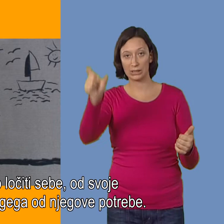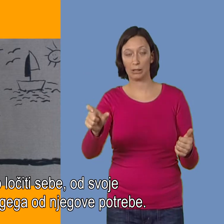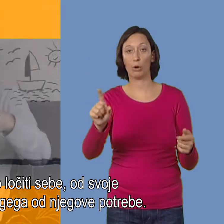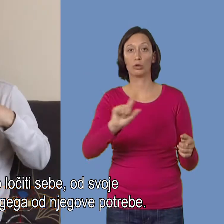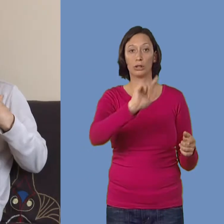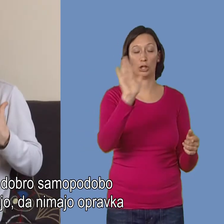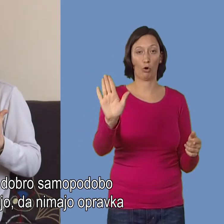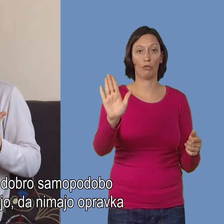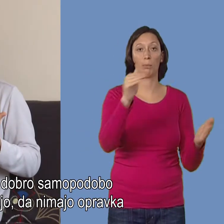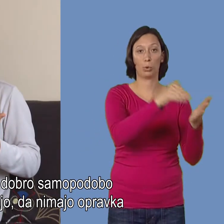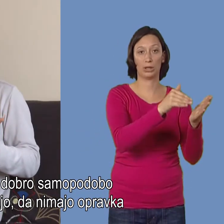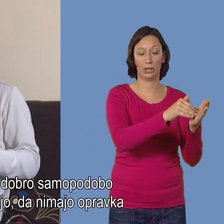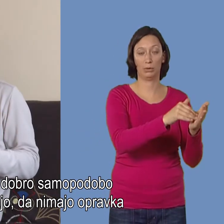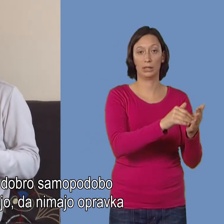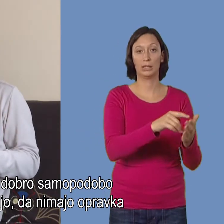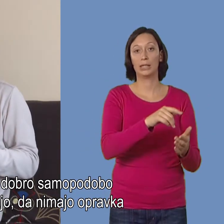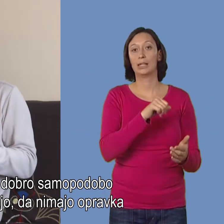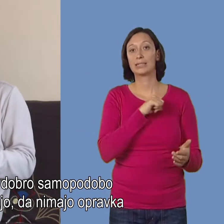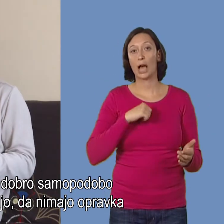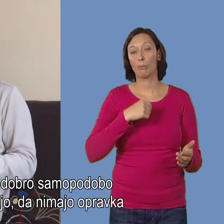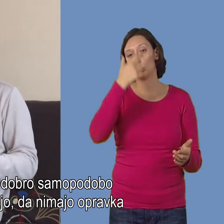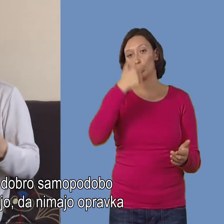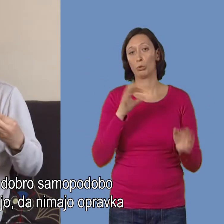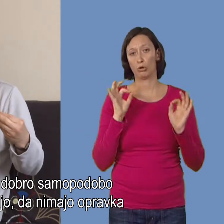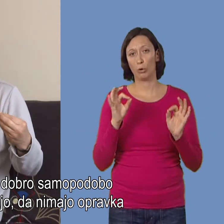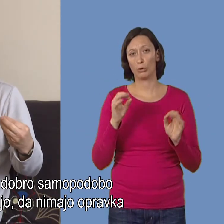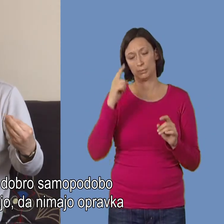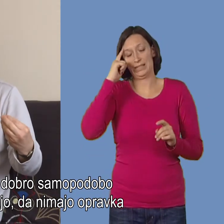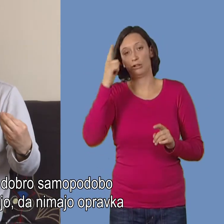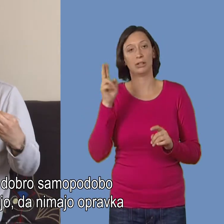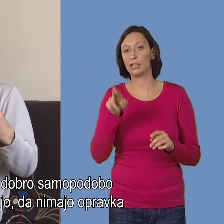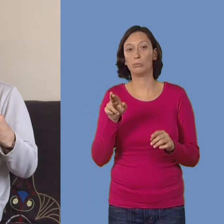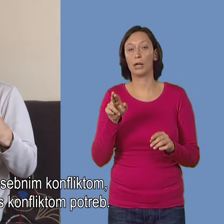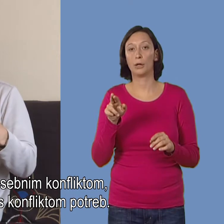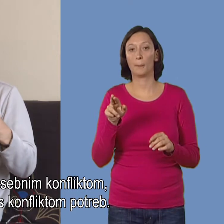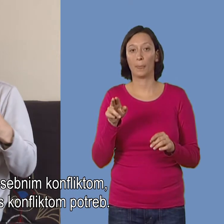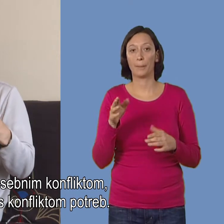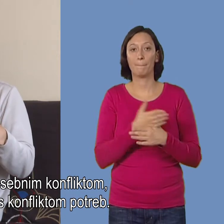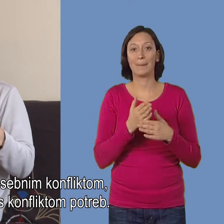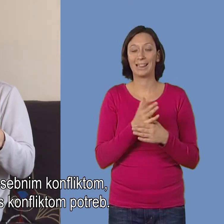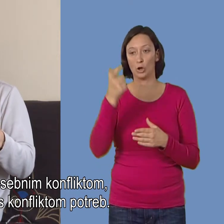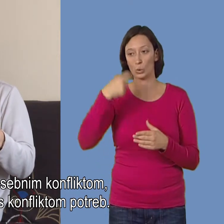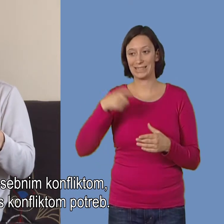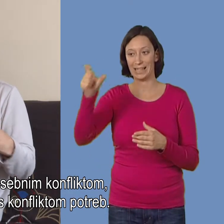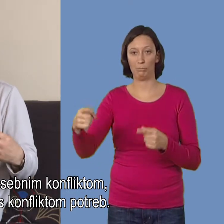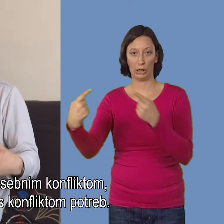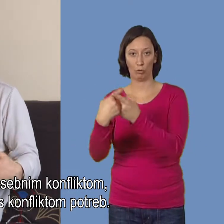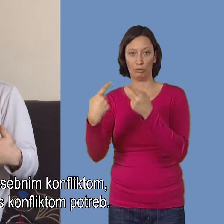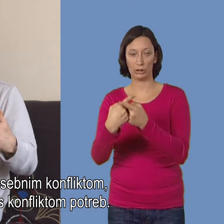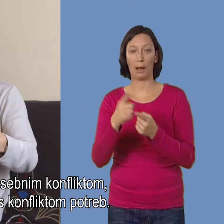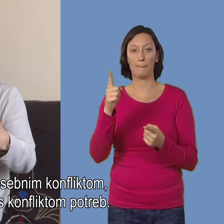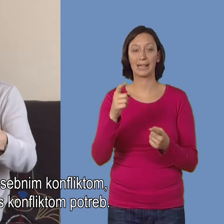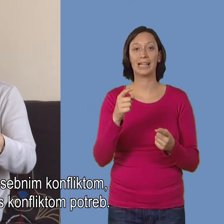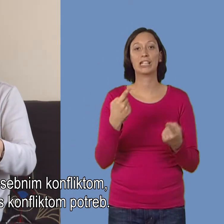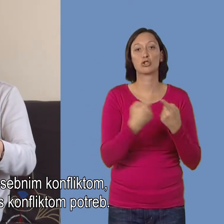njegove potrebe. In ljudje dobro samopodobo se zavedajo, da nimajo opravka s medosebnim konfliktom, ampak